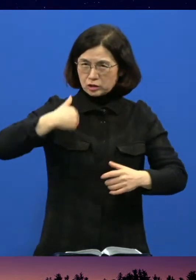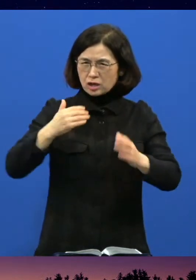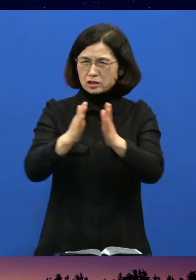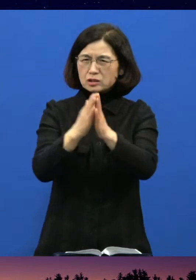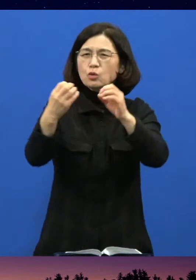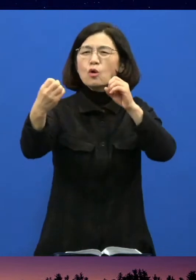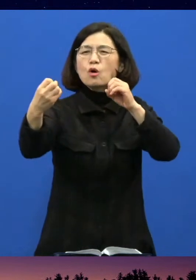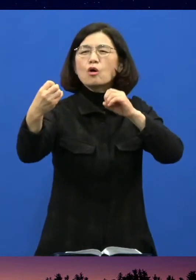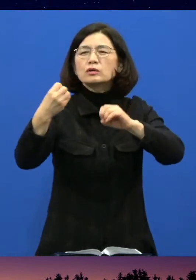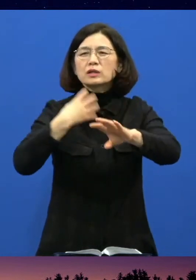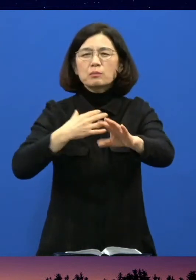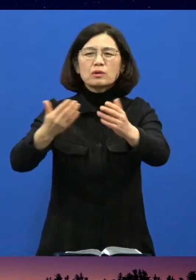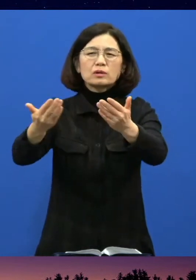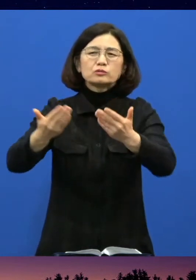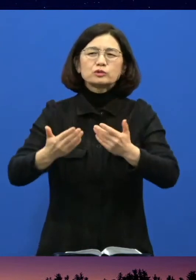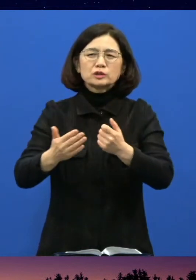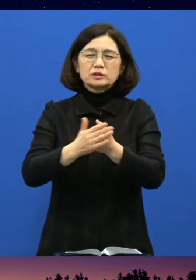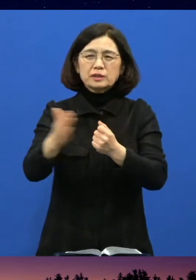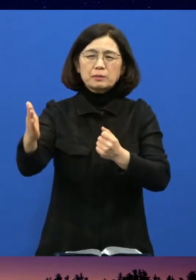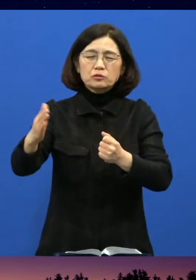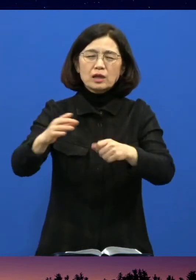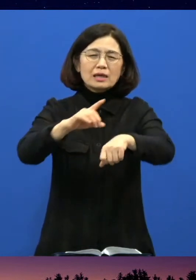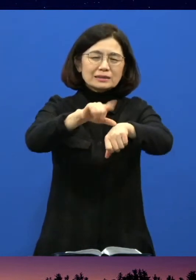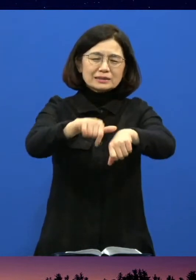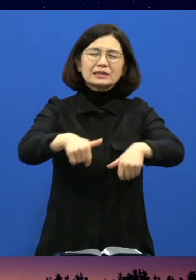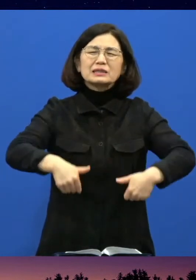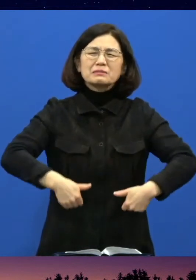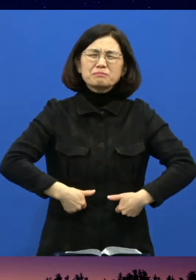뭐든지 여러분들이 시간이 필요한 거예요. 예.